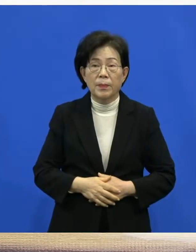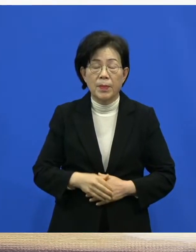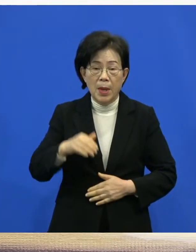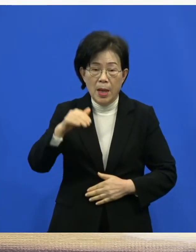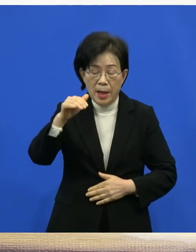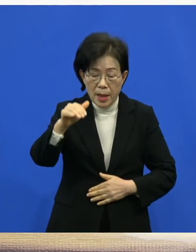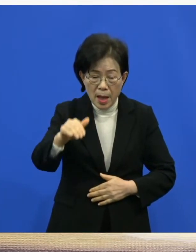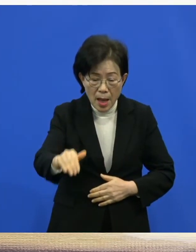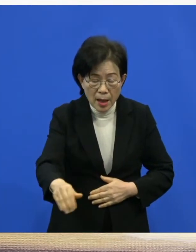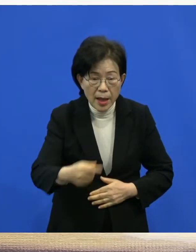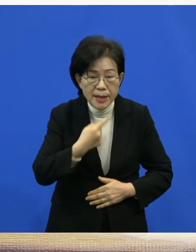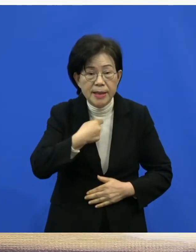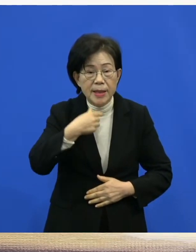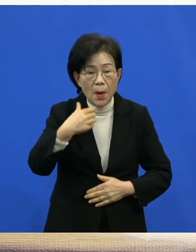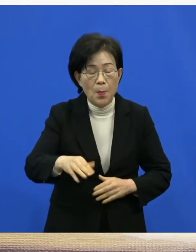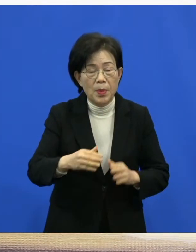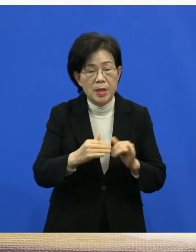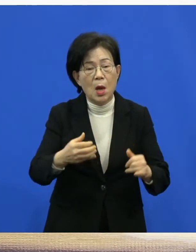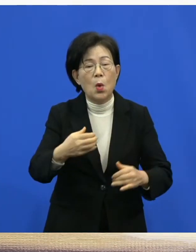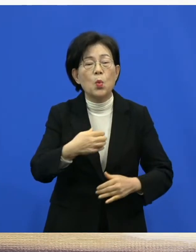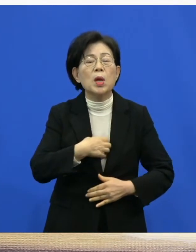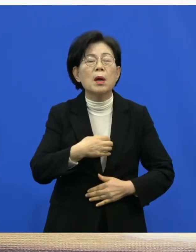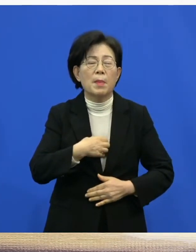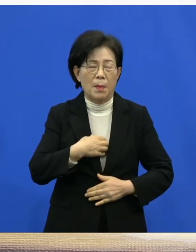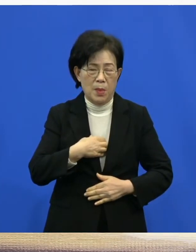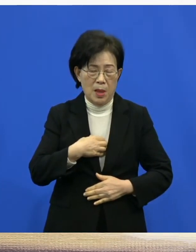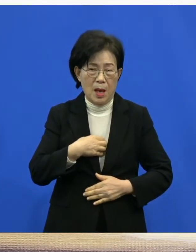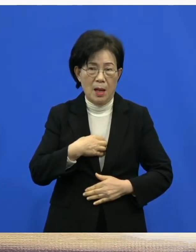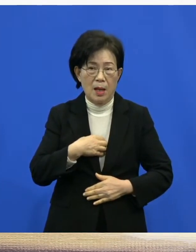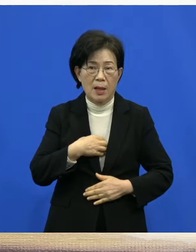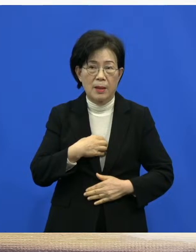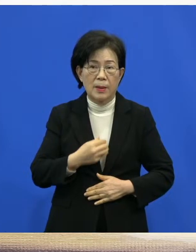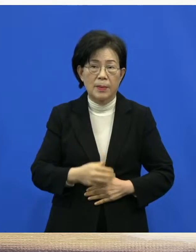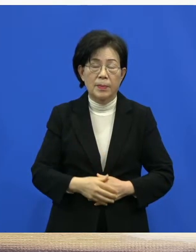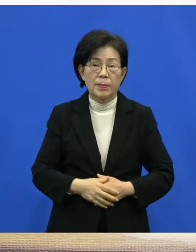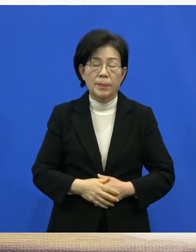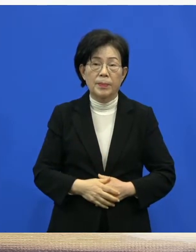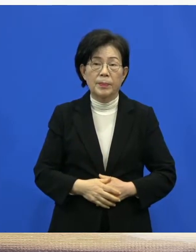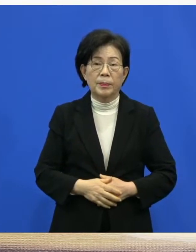내려가 본 적이 없는 사람은 위험한 인물입니다.